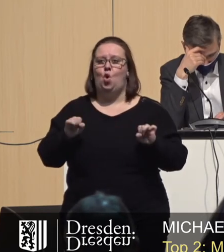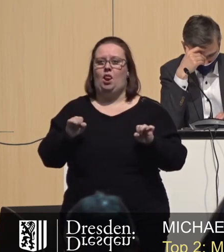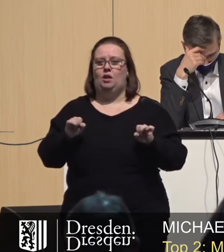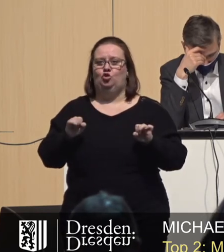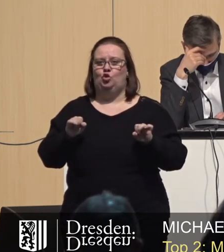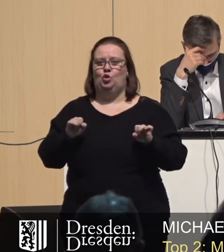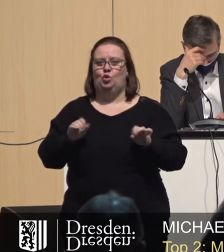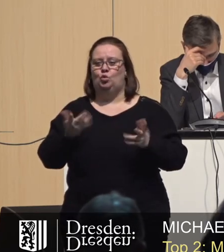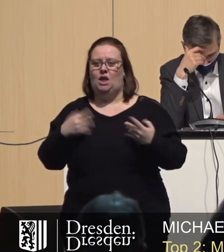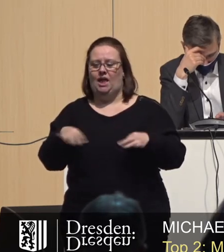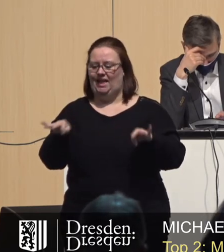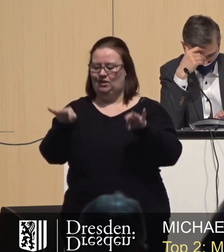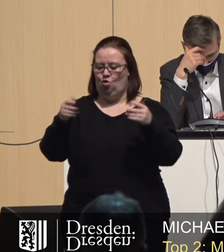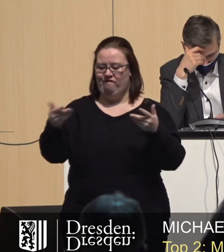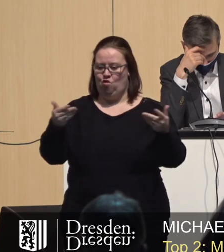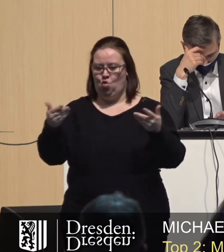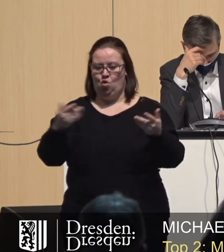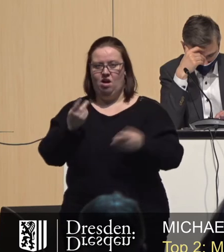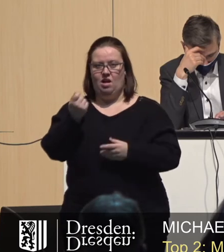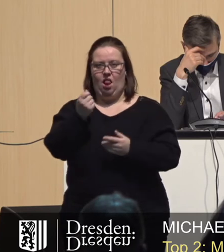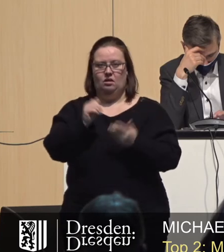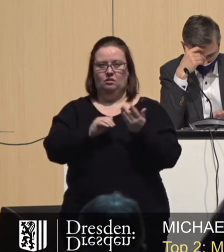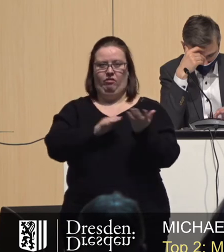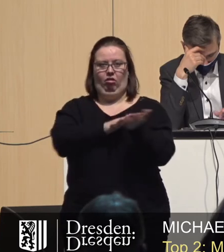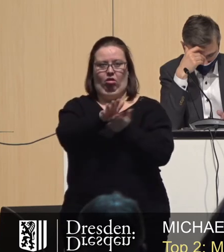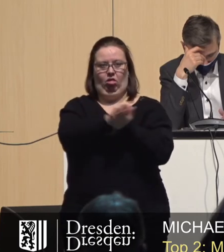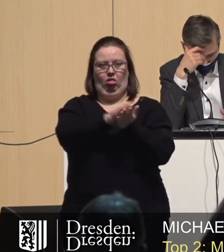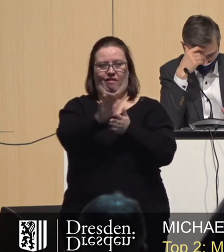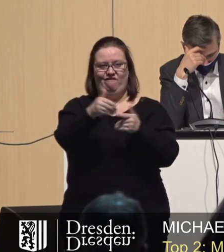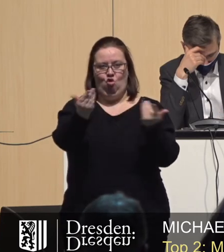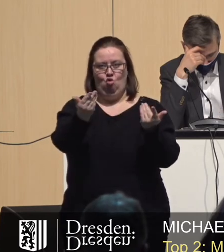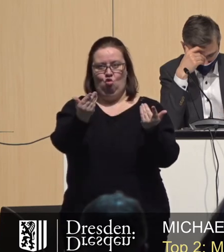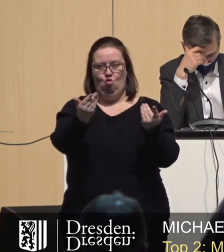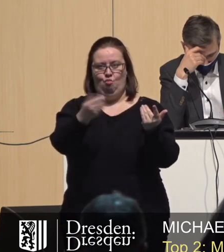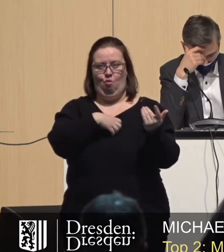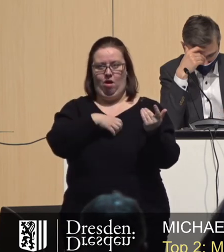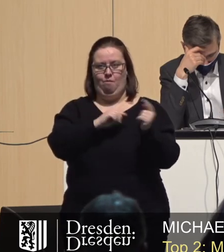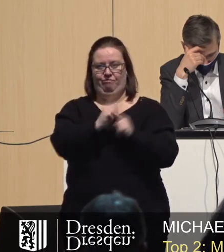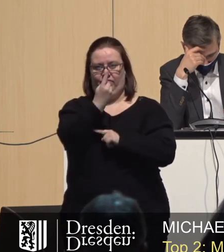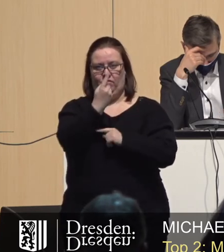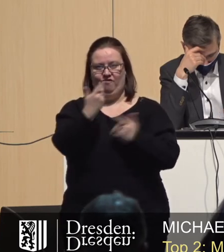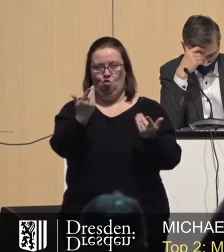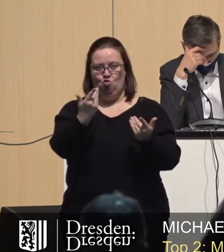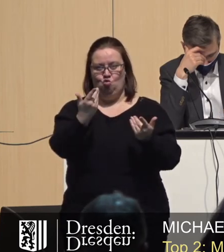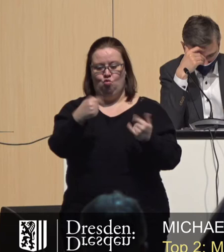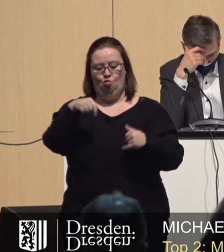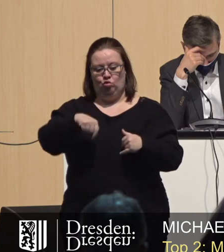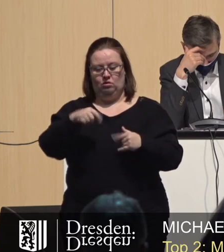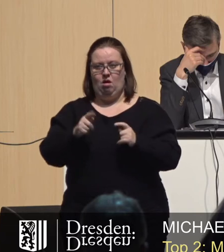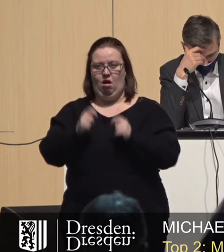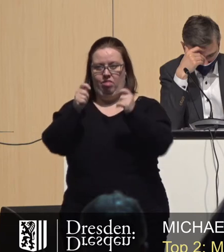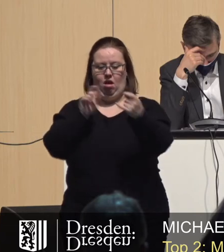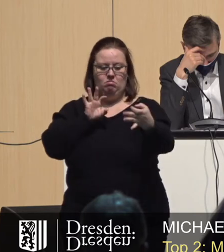das Risiko, dass wir unser Geld verbrennen, am größten? Und da setze ich mal bei diesem Antrag